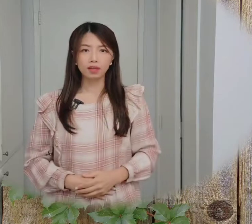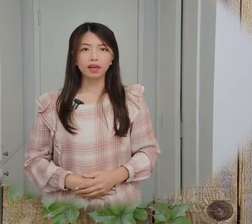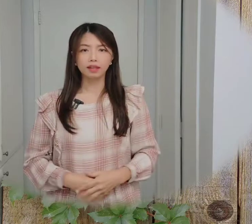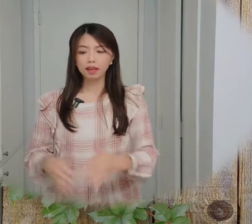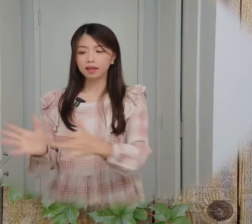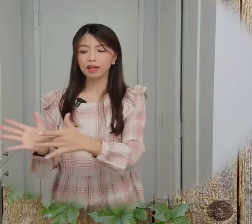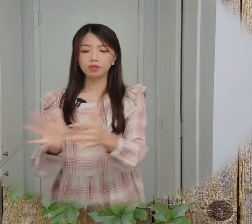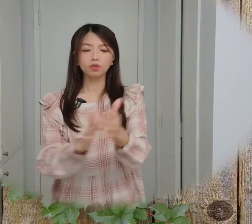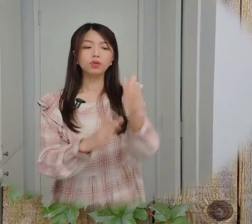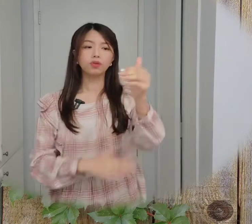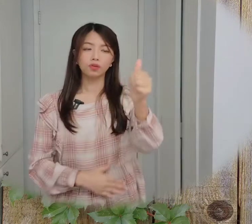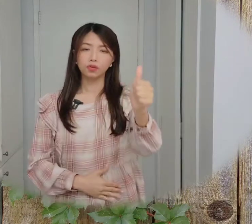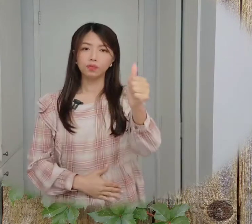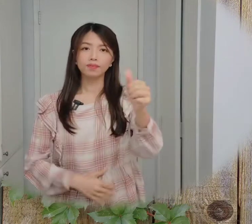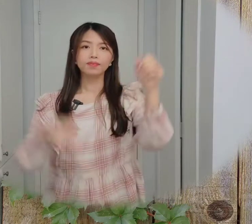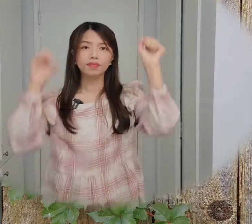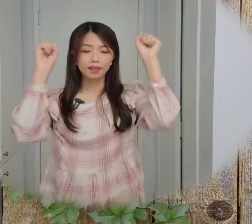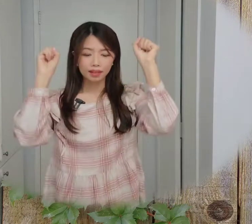예수 있기에 할 때 예수